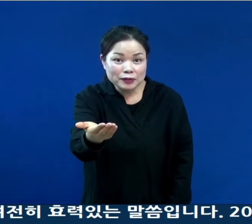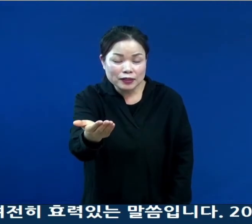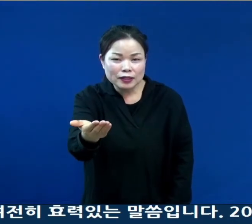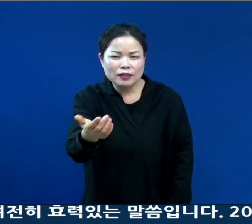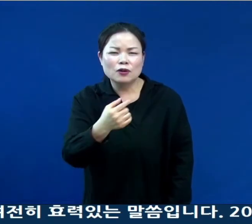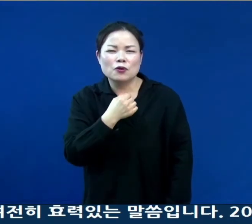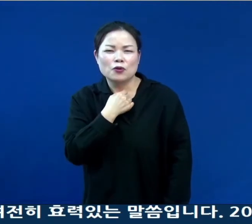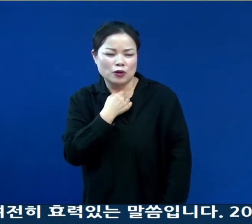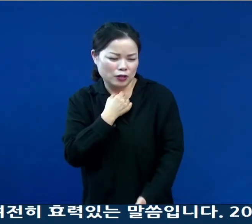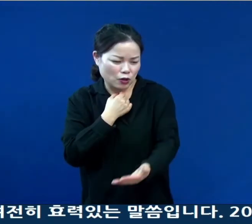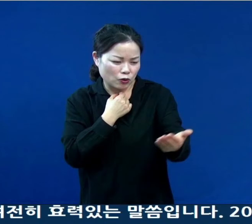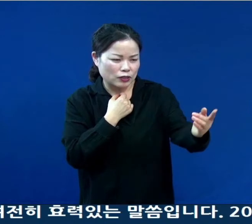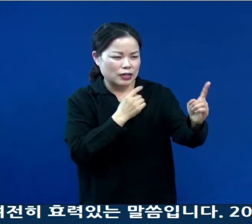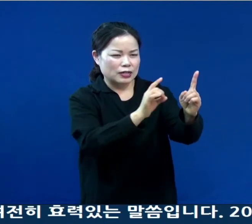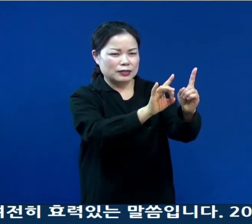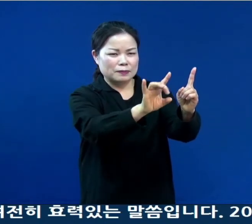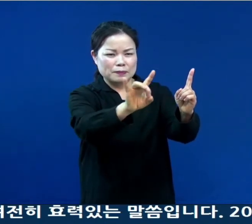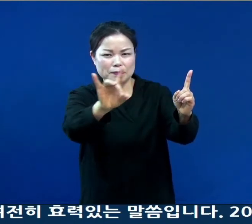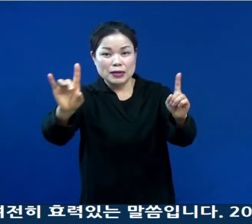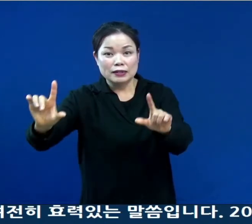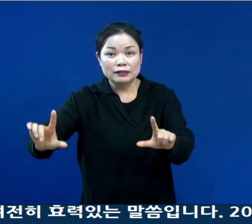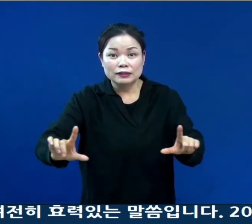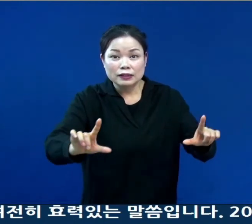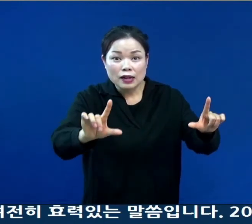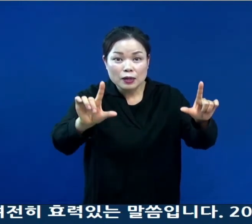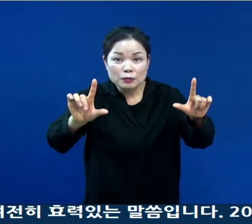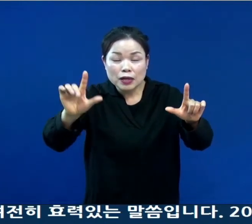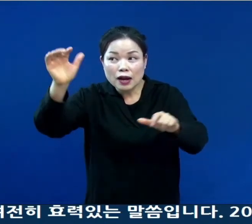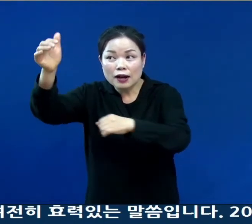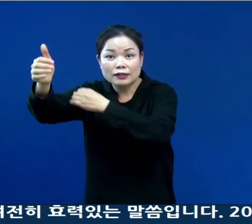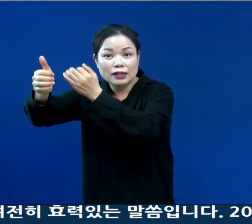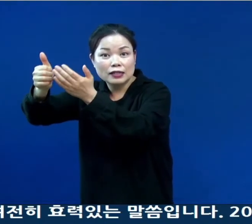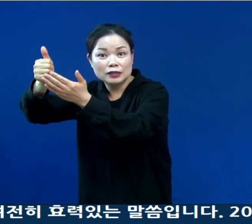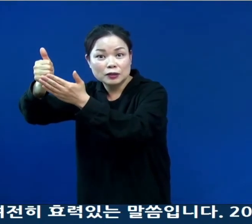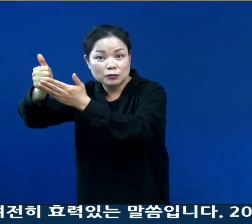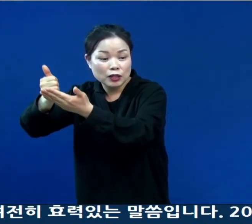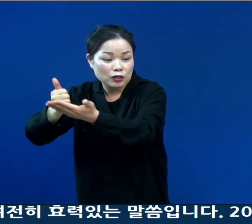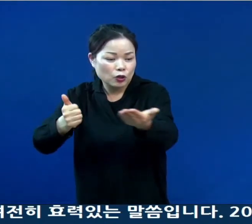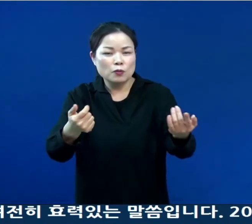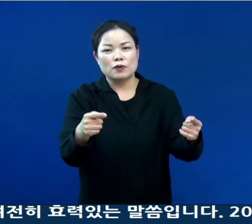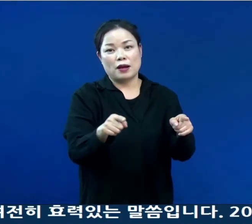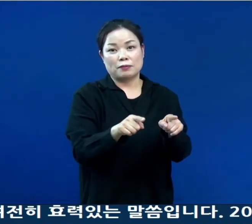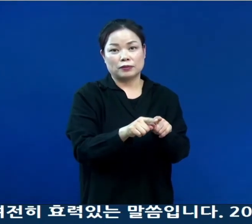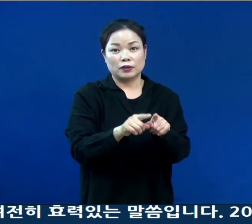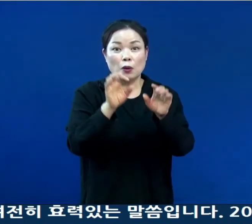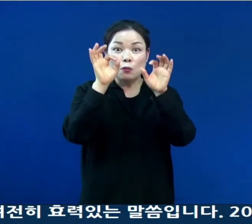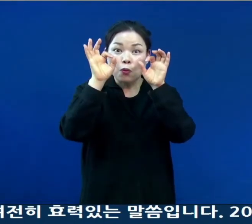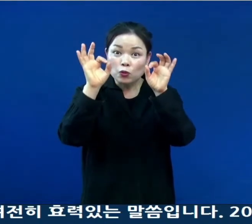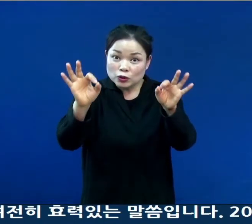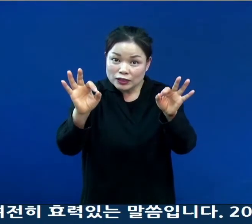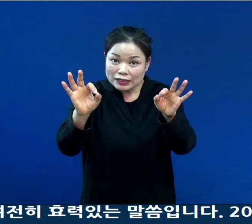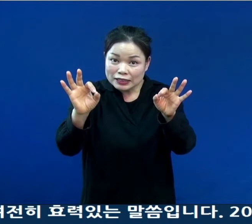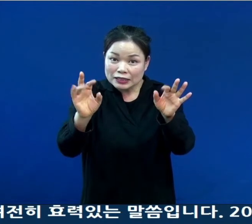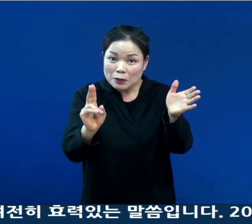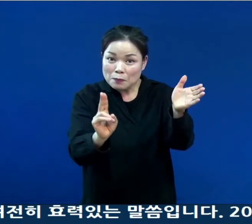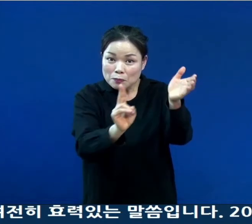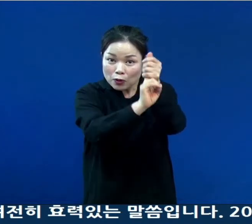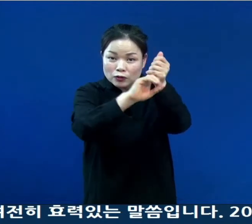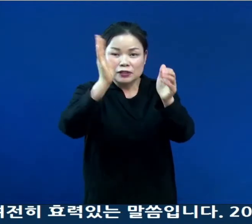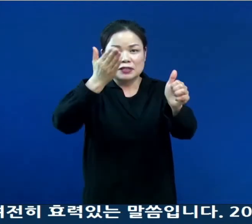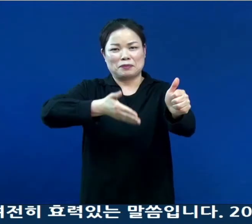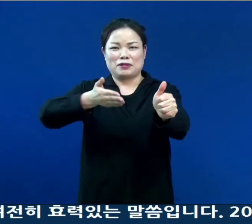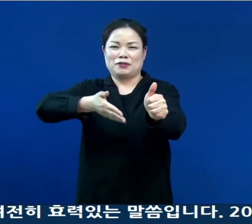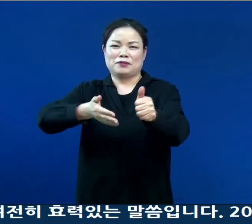바라옵기는 여러분 한 분 한 분의 삶이 하나님이 여러분과 함께 하심을 볼 수 있는 표적이 되어